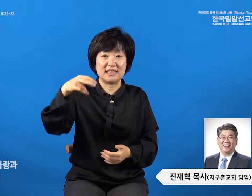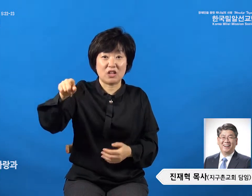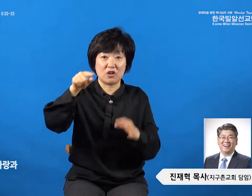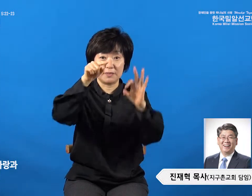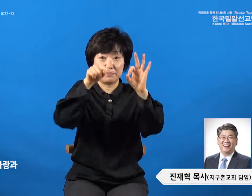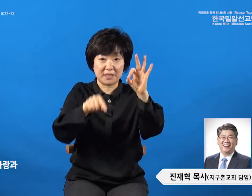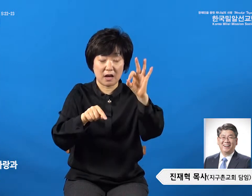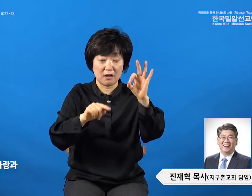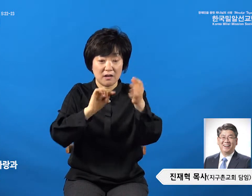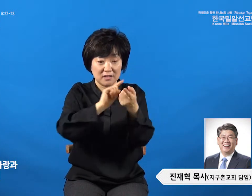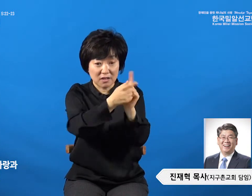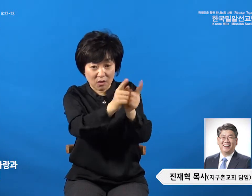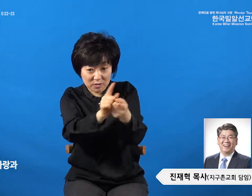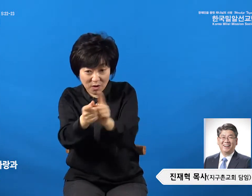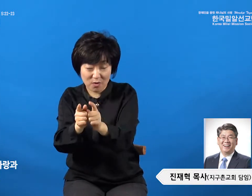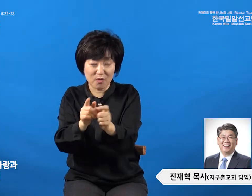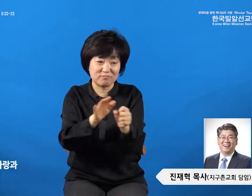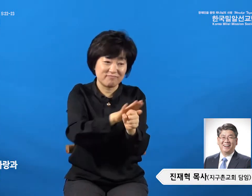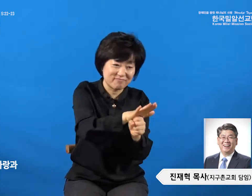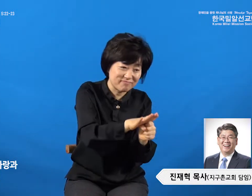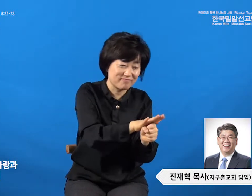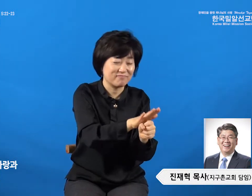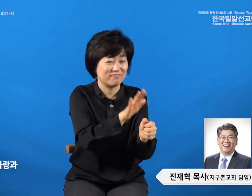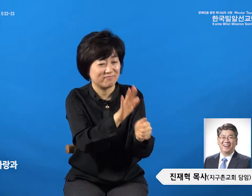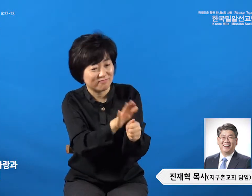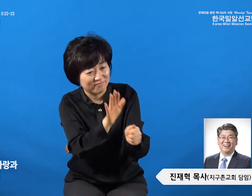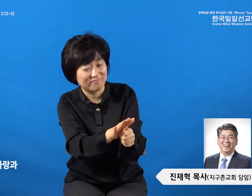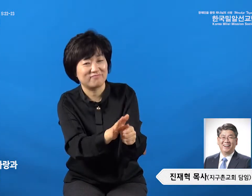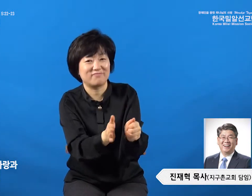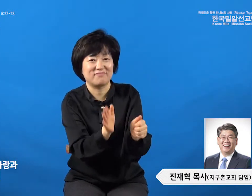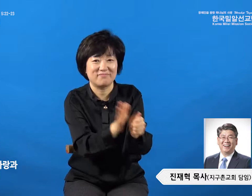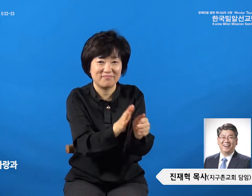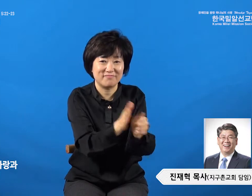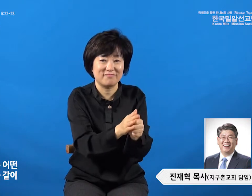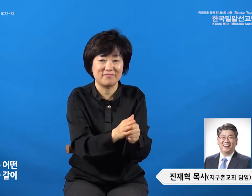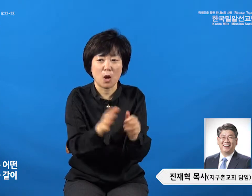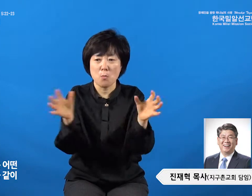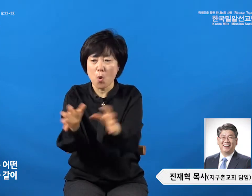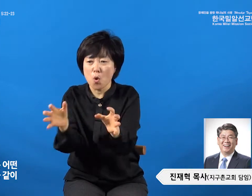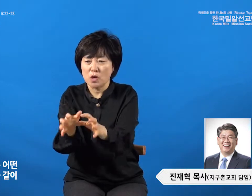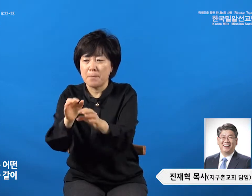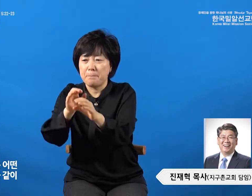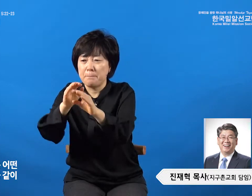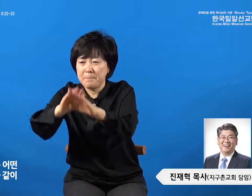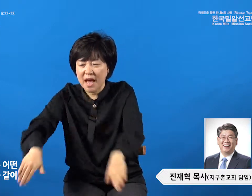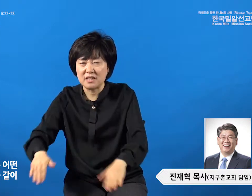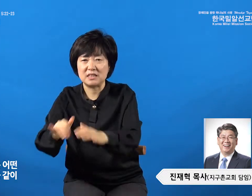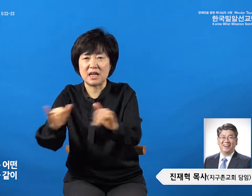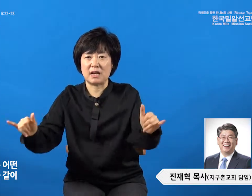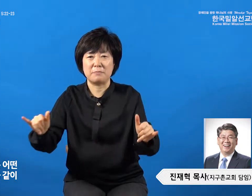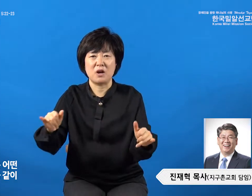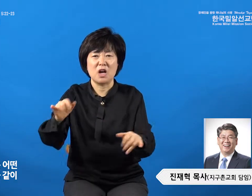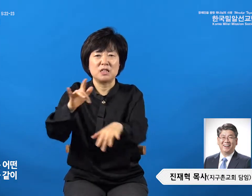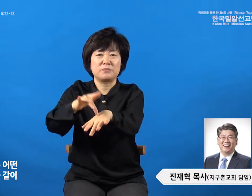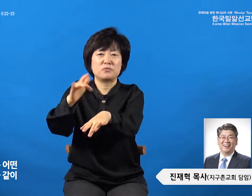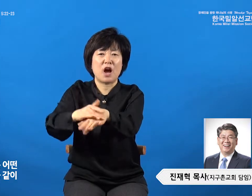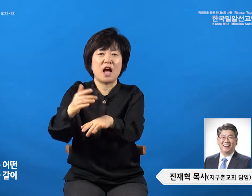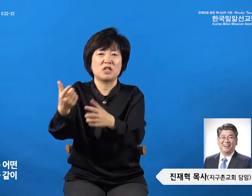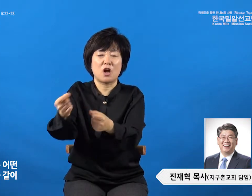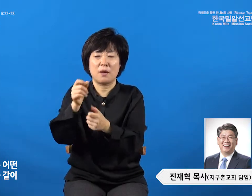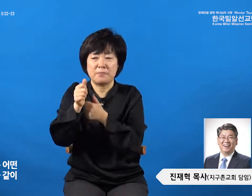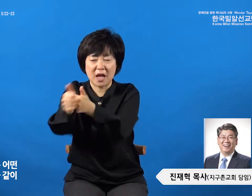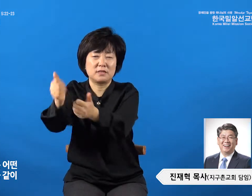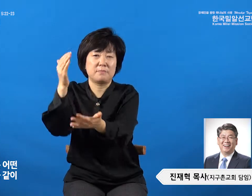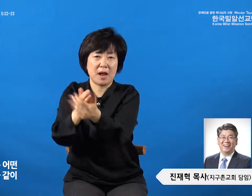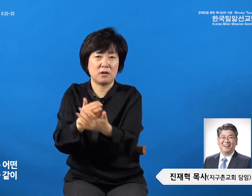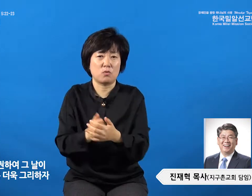우리 가운데 말씀합니다. 서로 돌아보아 사랑과 선행을 격려하며 모이기를 피하는 어떤 사람의 습관과 같이 하지 말고